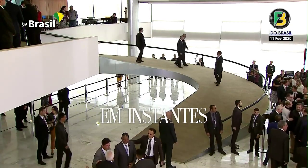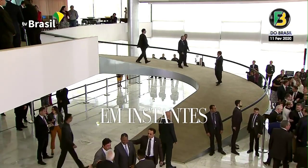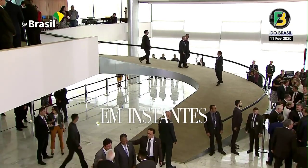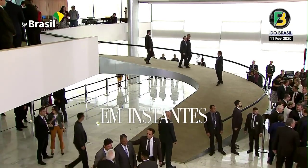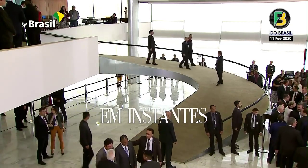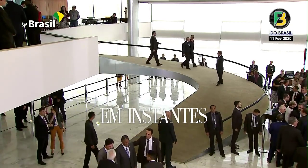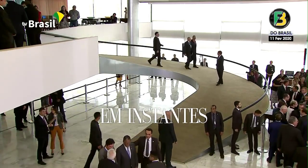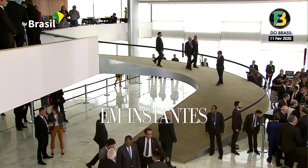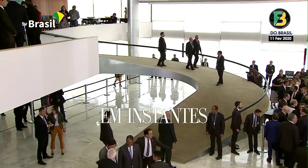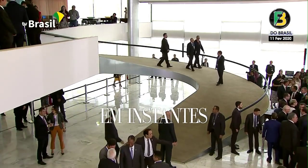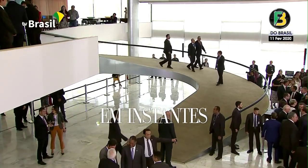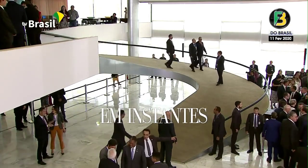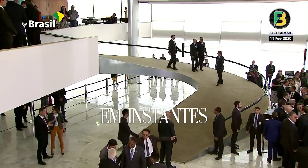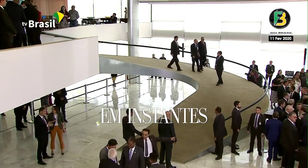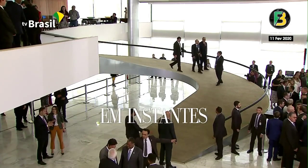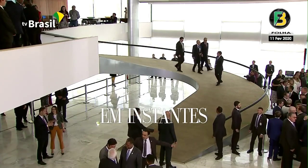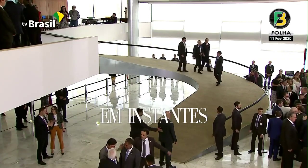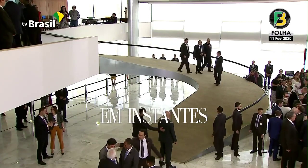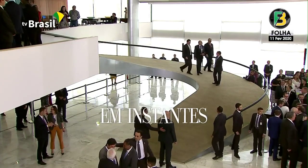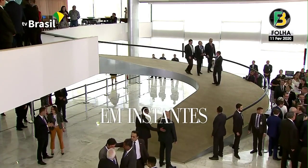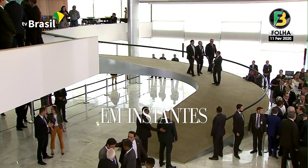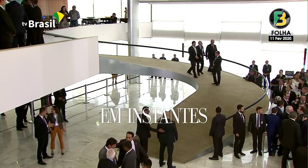Lá em cima.